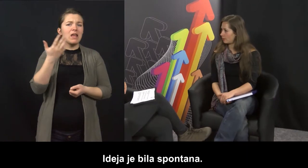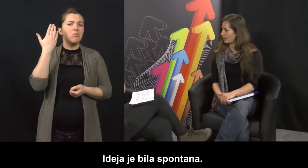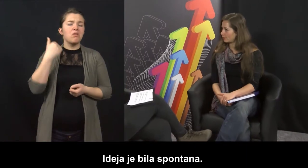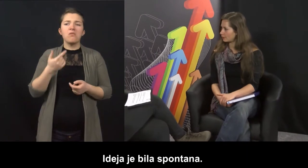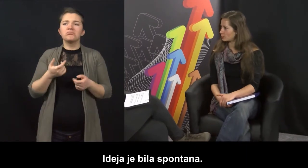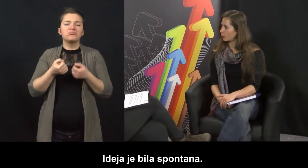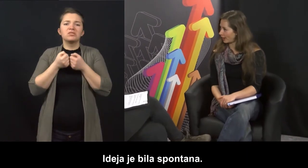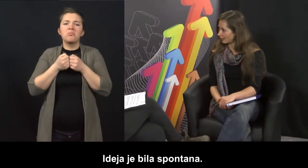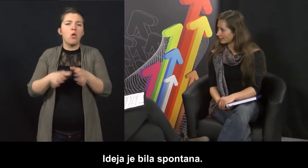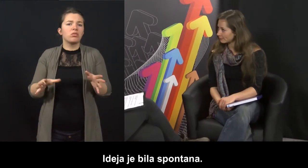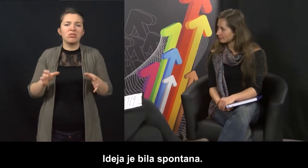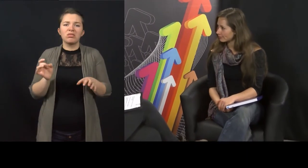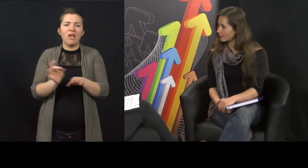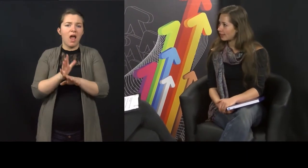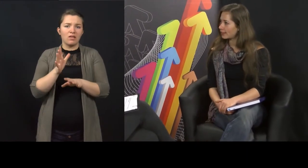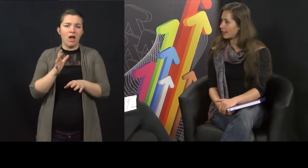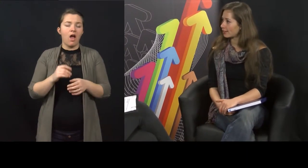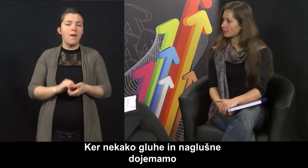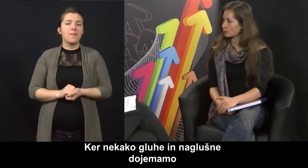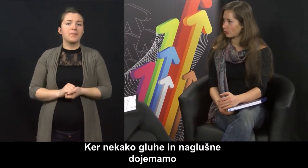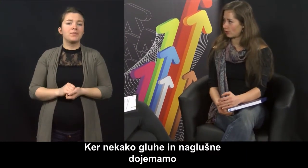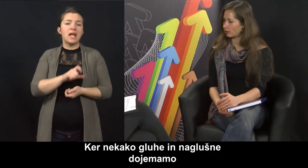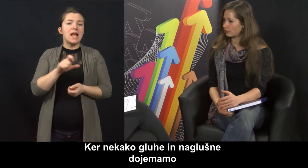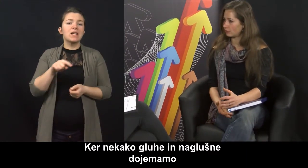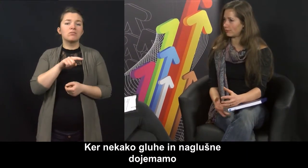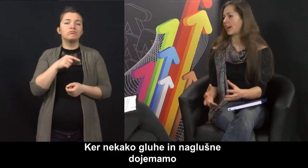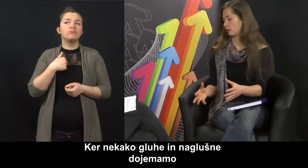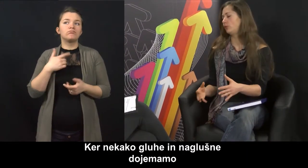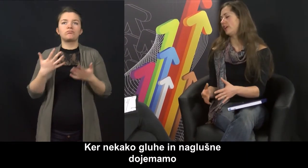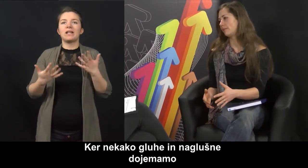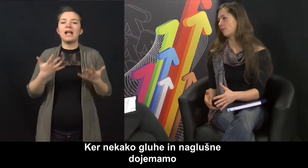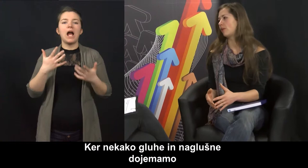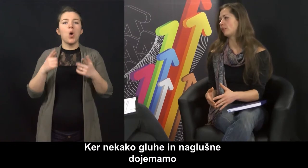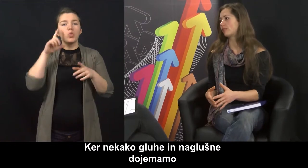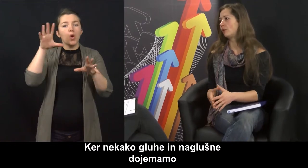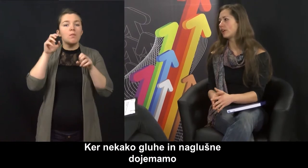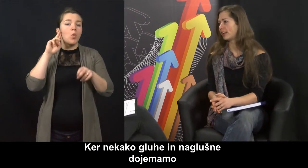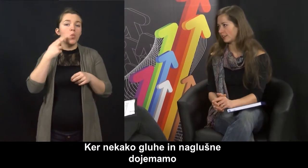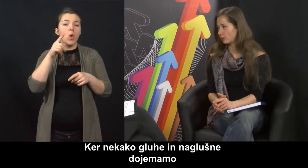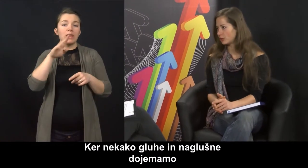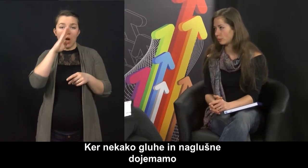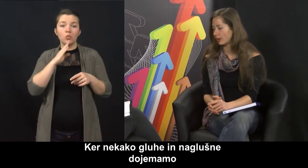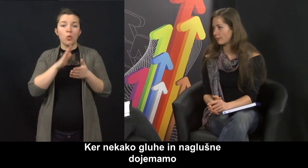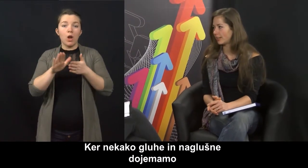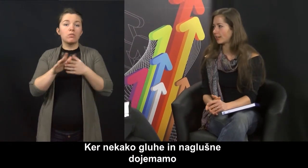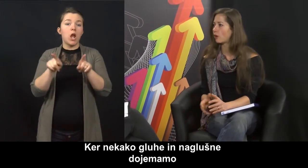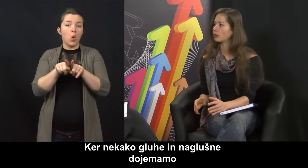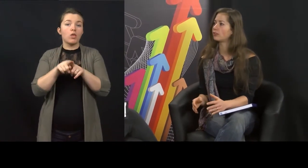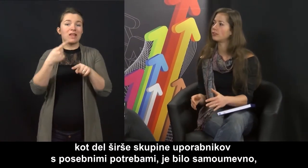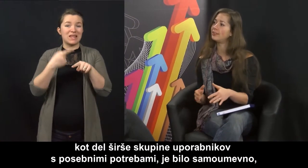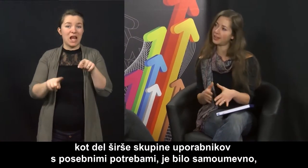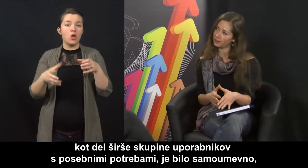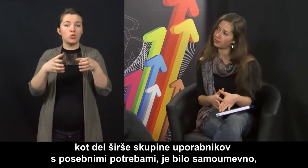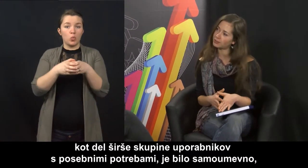Ideja je bila spontana, ker so nekako dojemamo gluhe in naglušne uporabnike